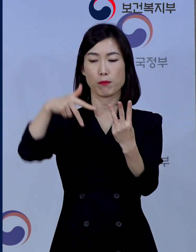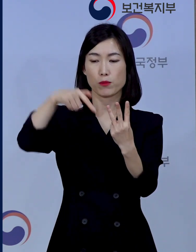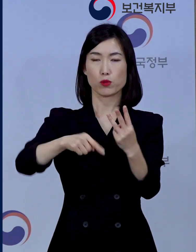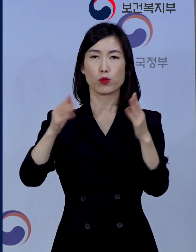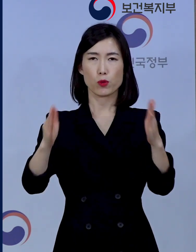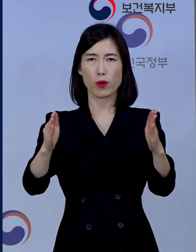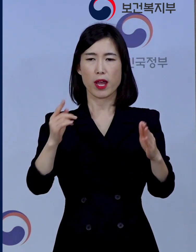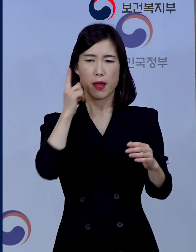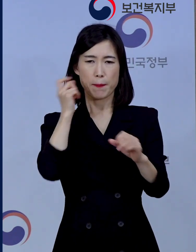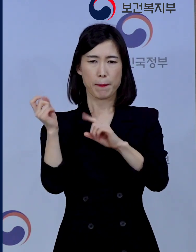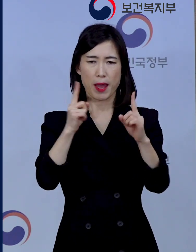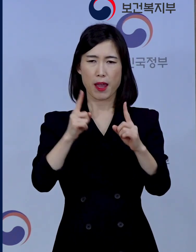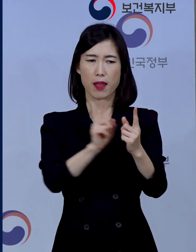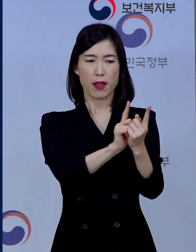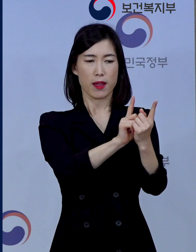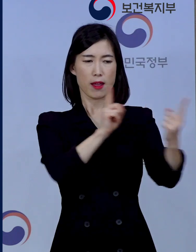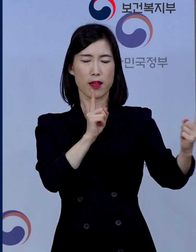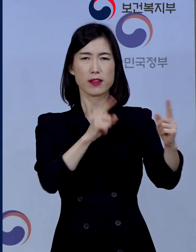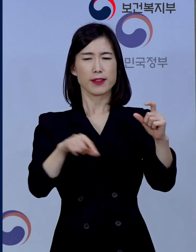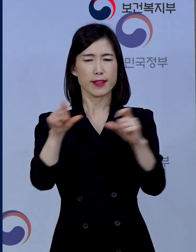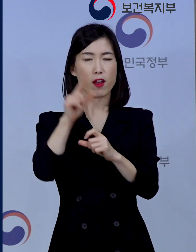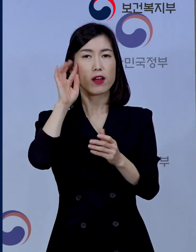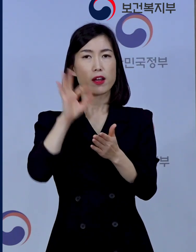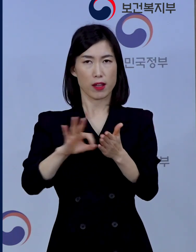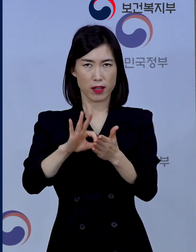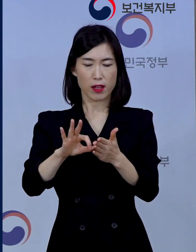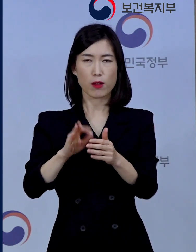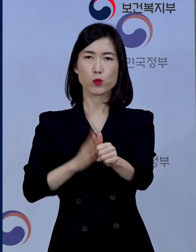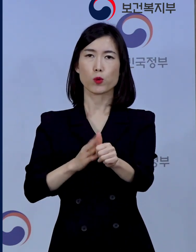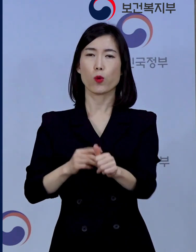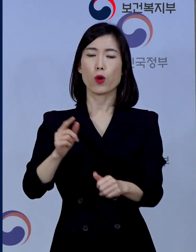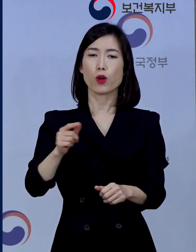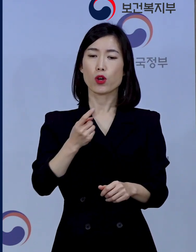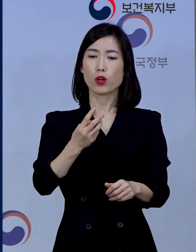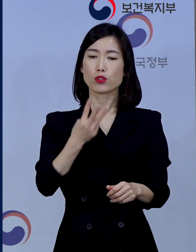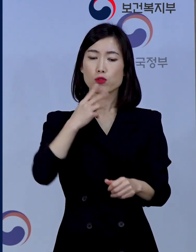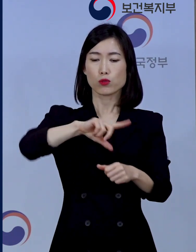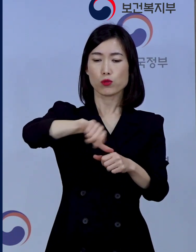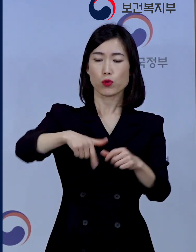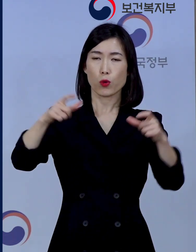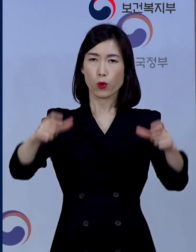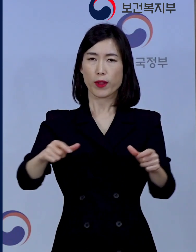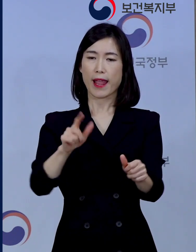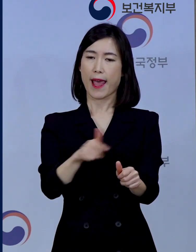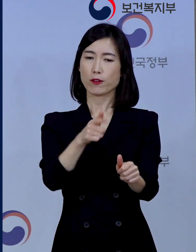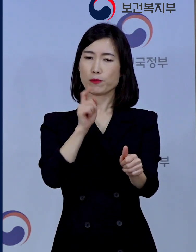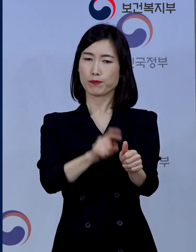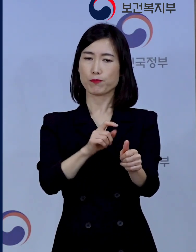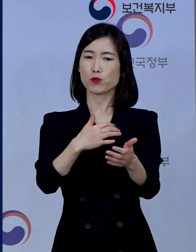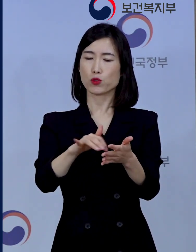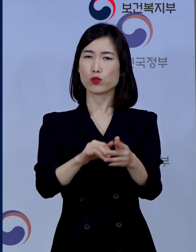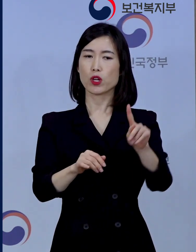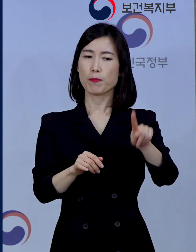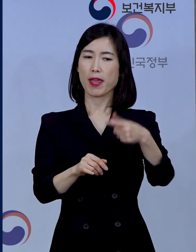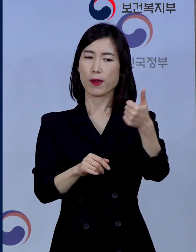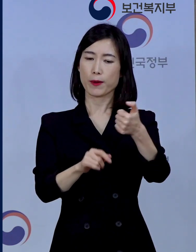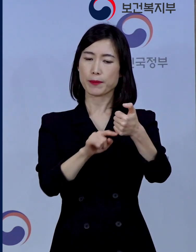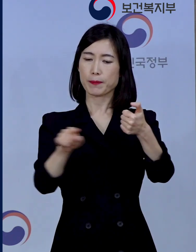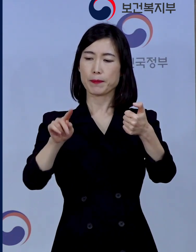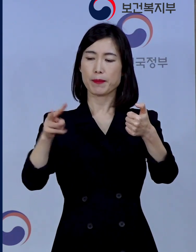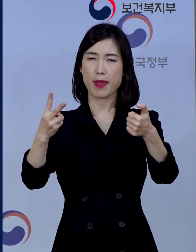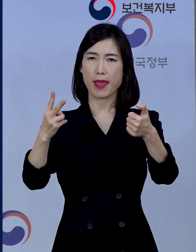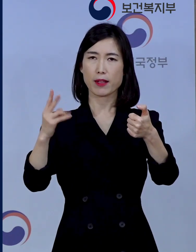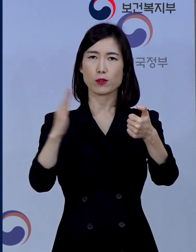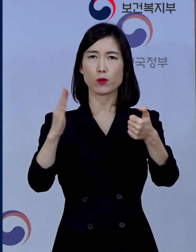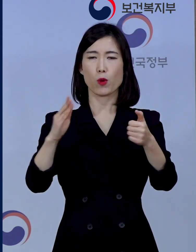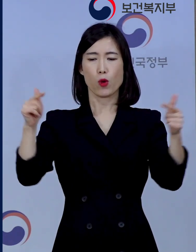3주간 비상한 각오로 거리두기를 실천하여 수도권의 일일 환자 수를 150명에서 200명